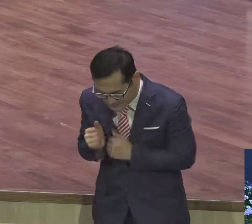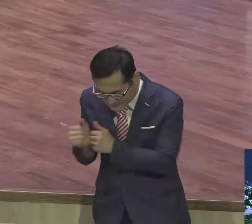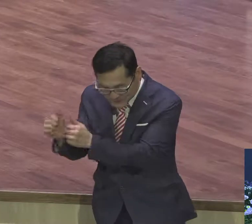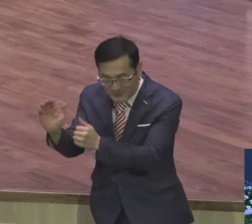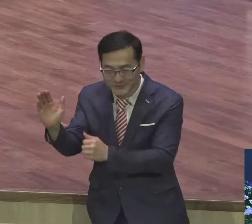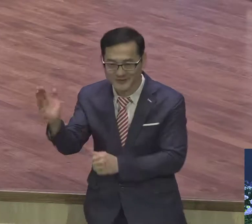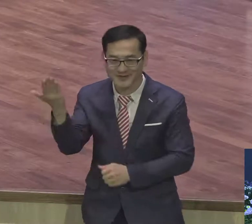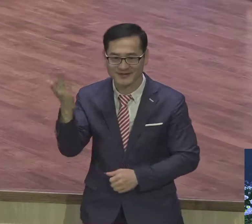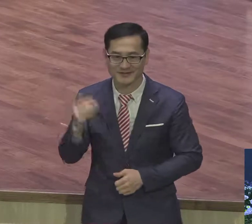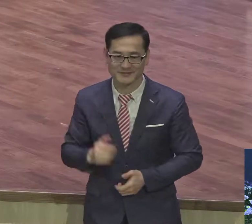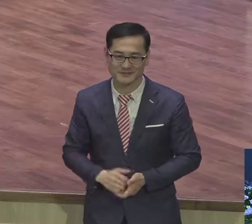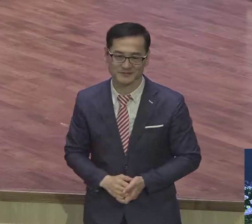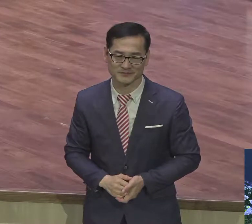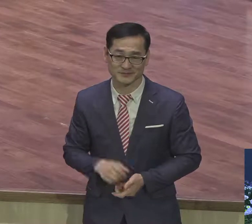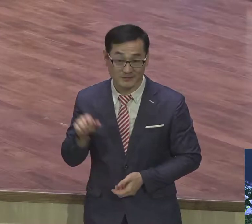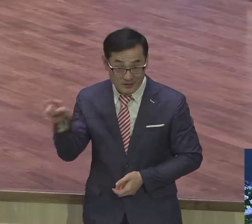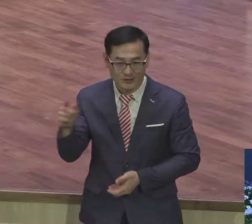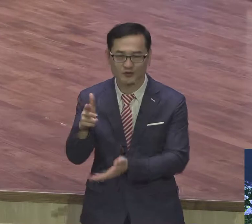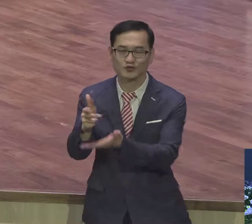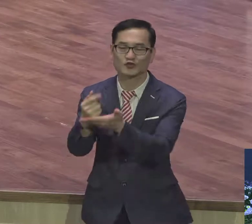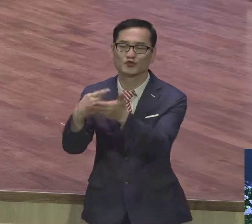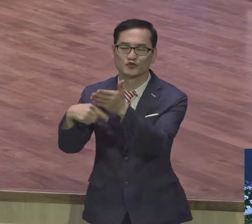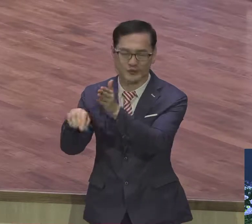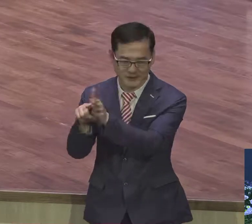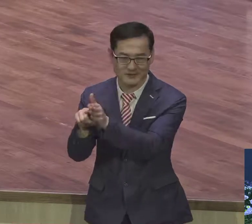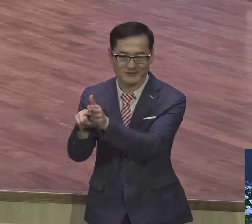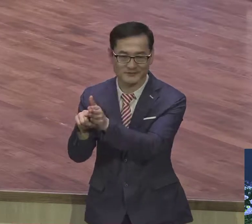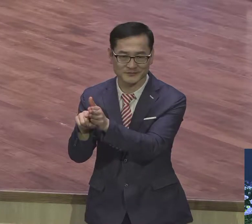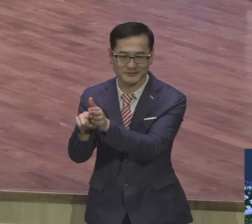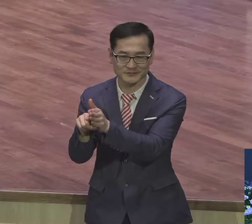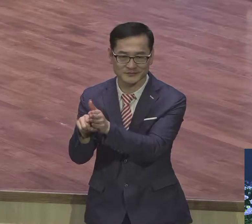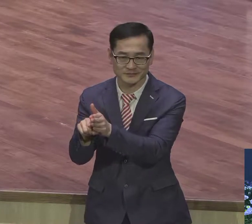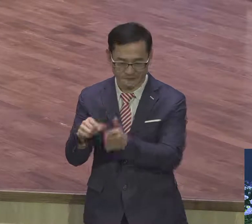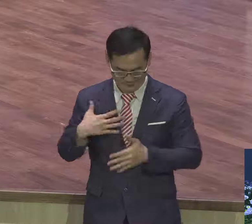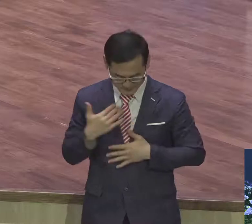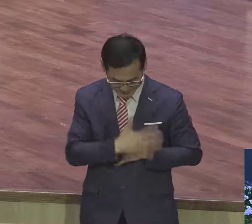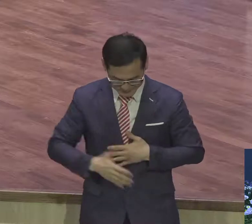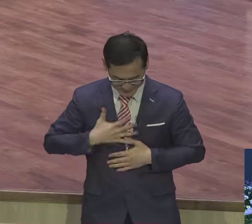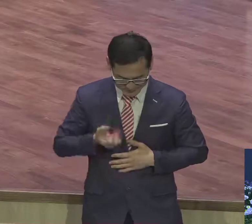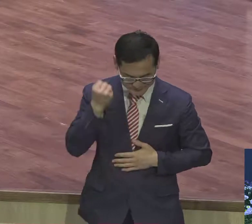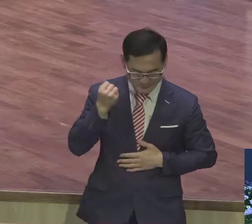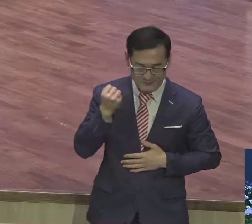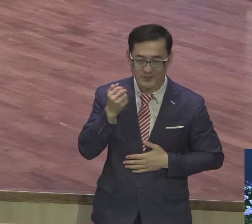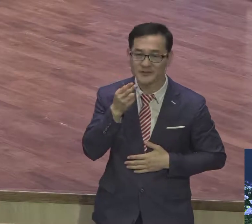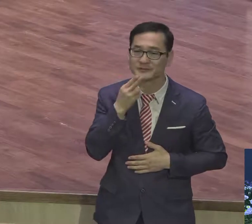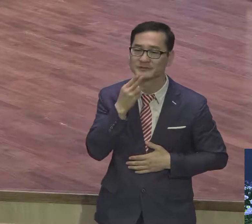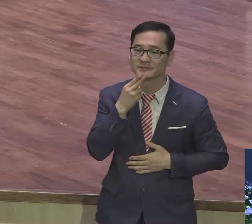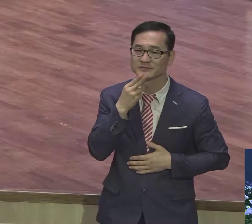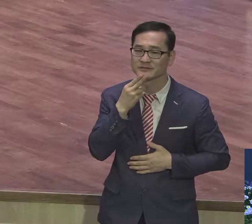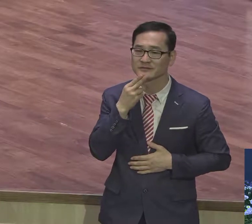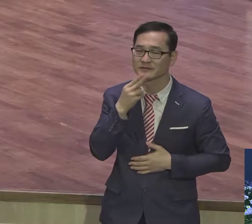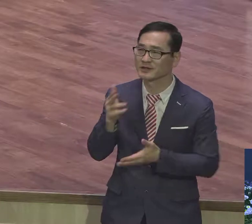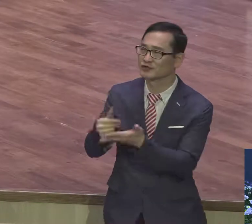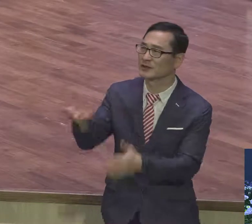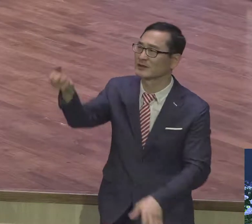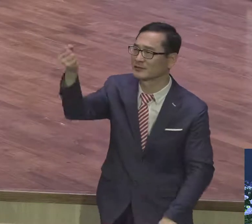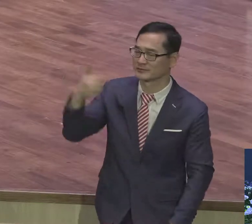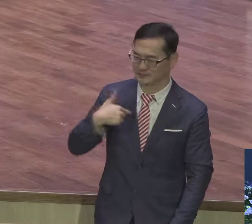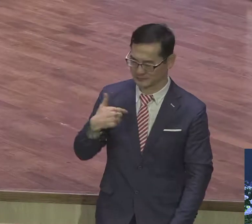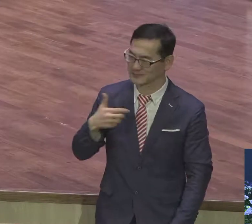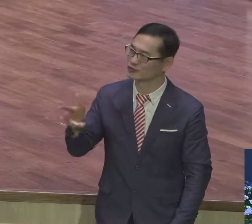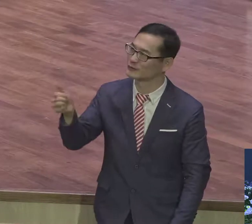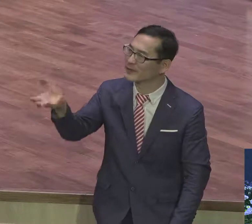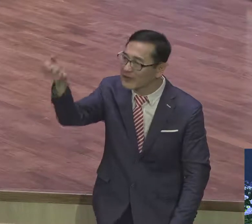아멘. 그게 주를 위해 사는 건 내 것이 없어. 사나 죽으나 주의 것이로 살아도 주를 꺼 주의 것 죽어도